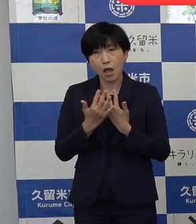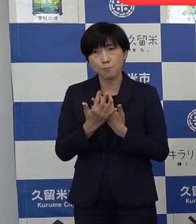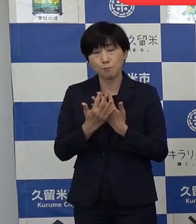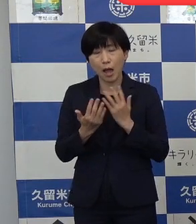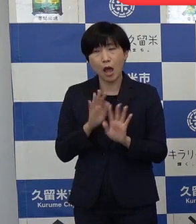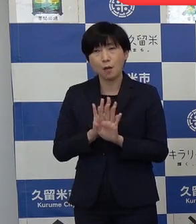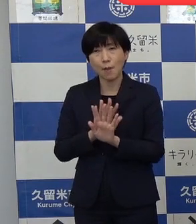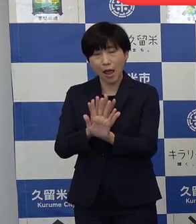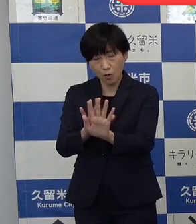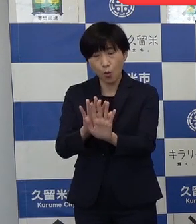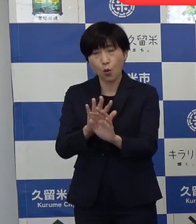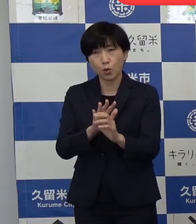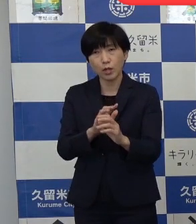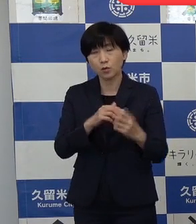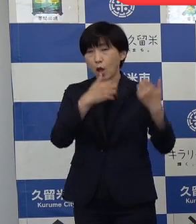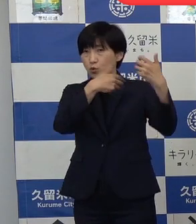は